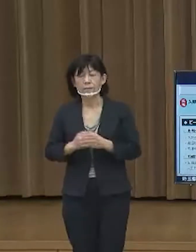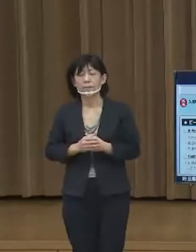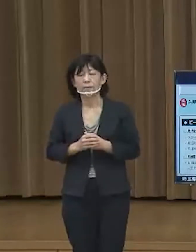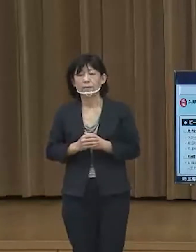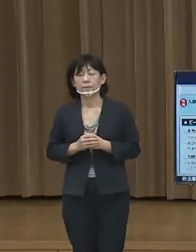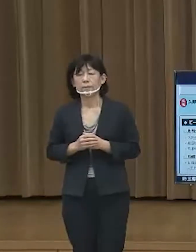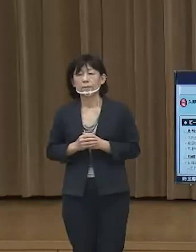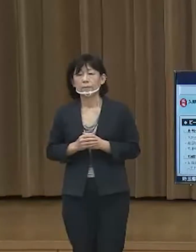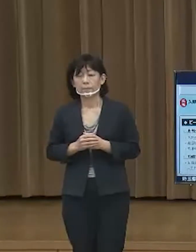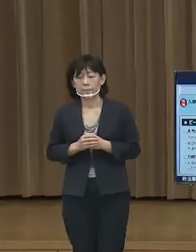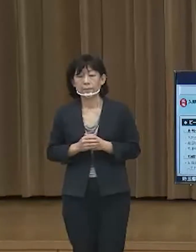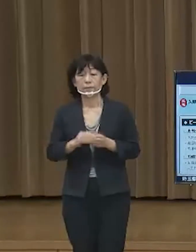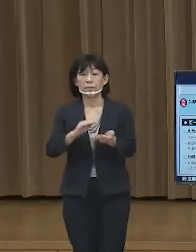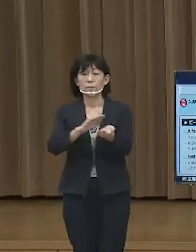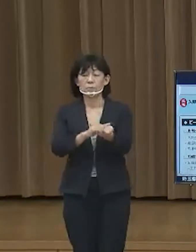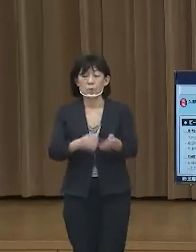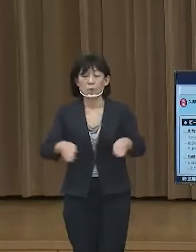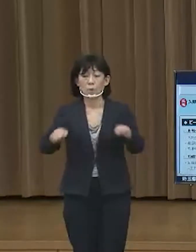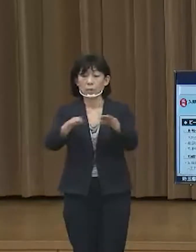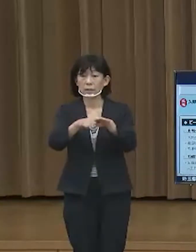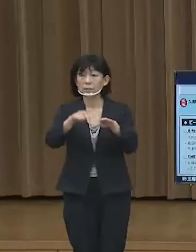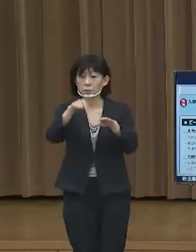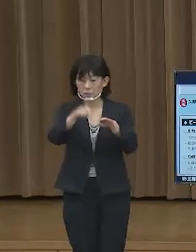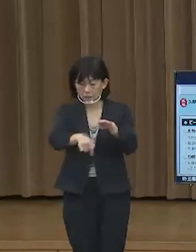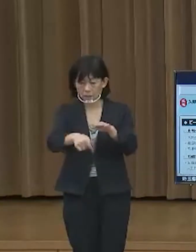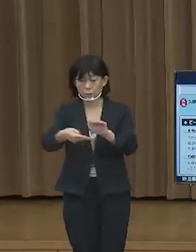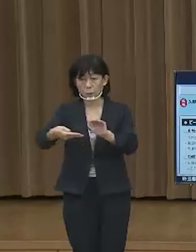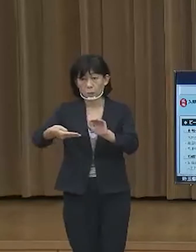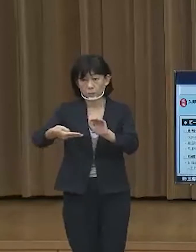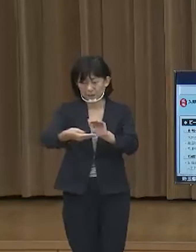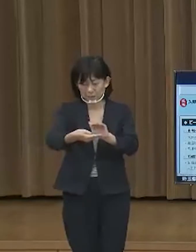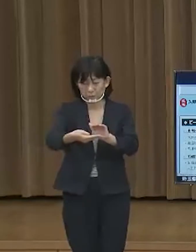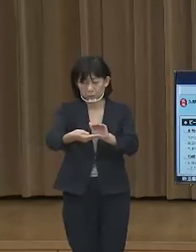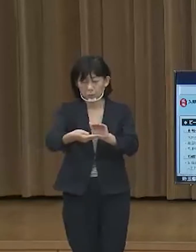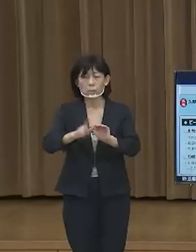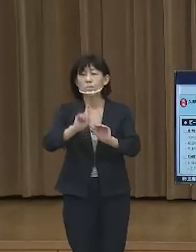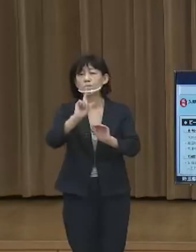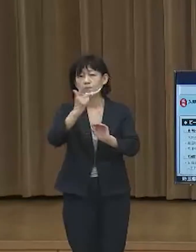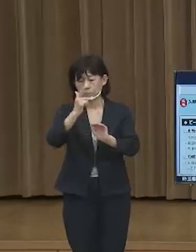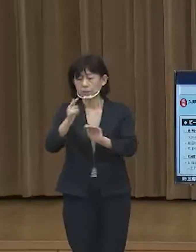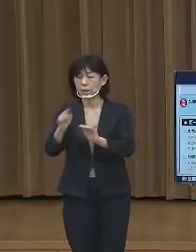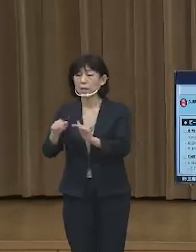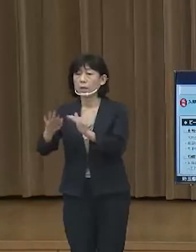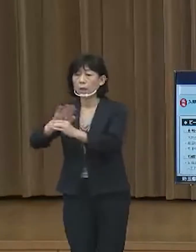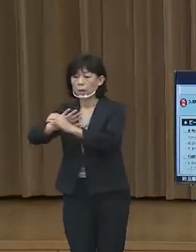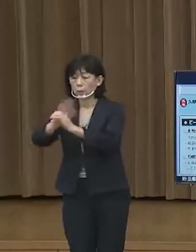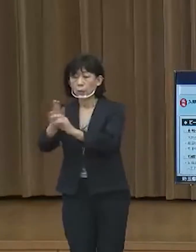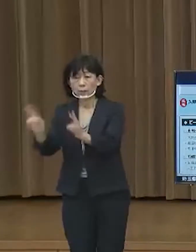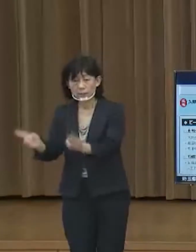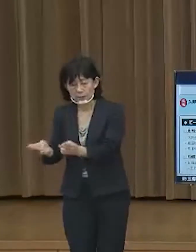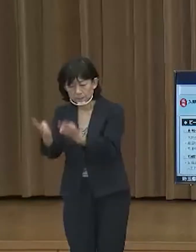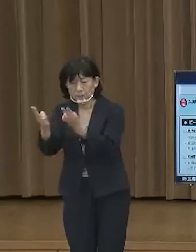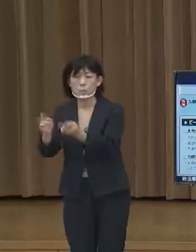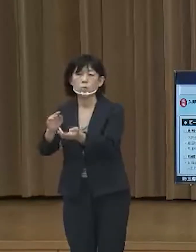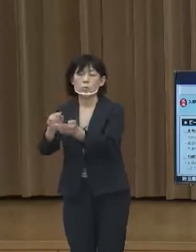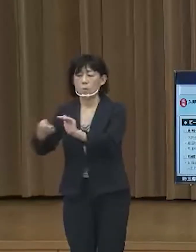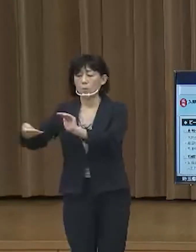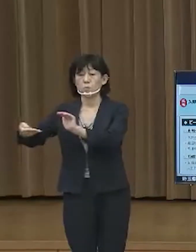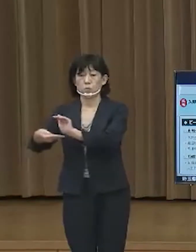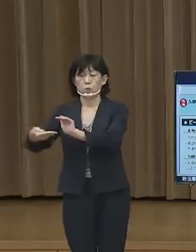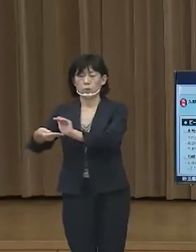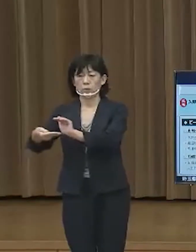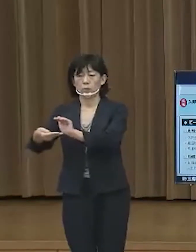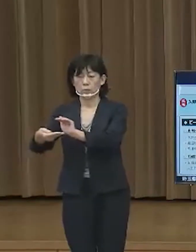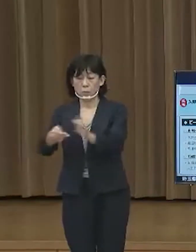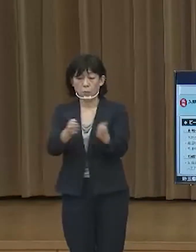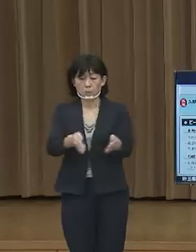、既存の一般病床とは別にコロナ専用の病床を病院